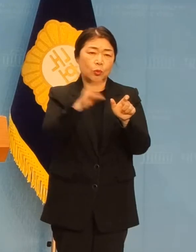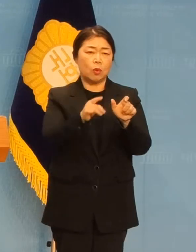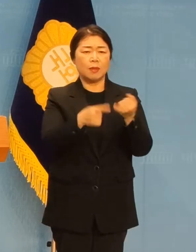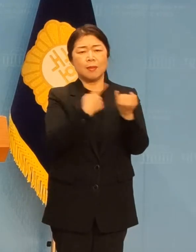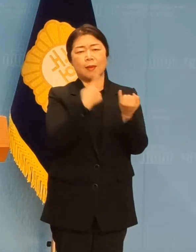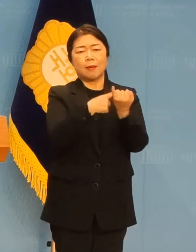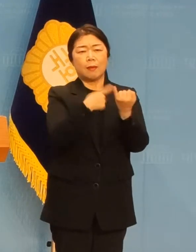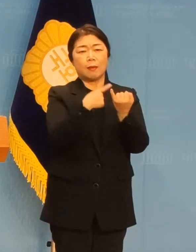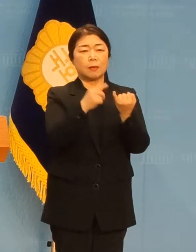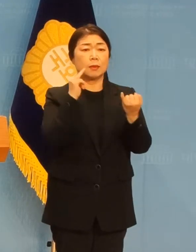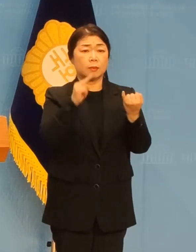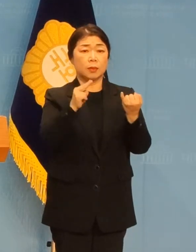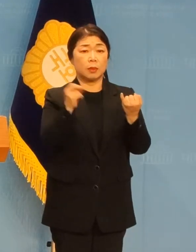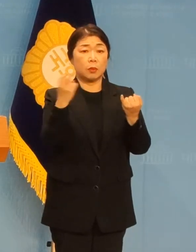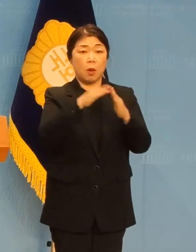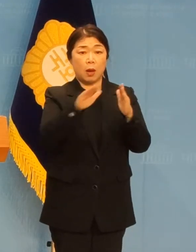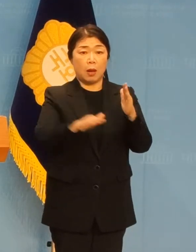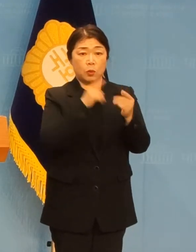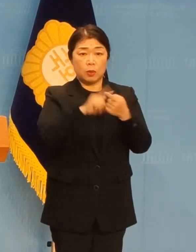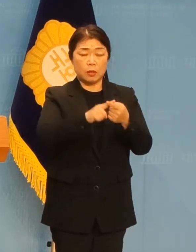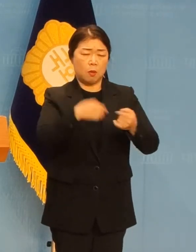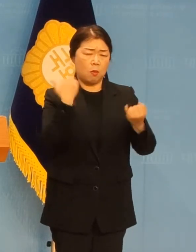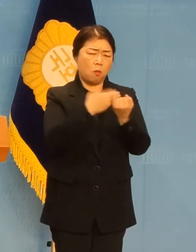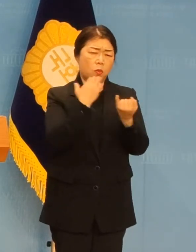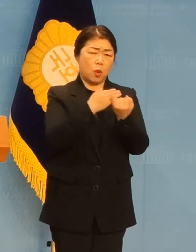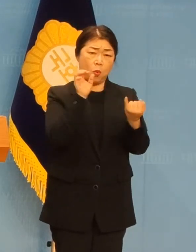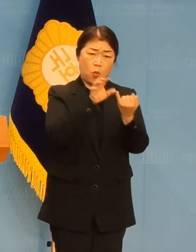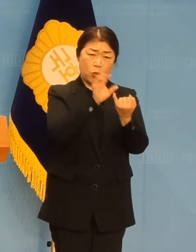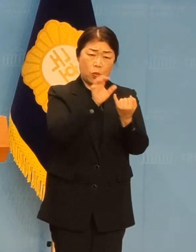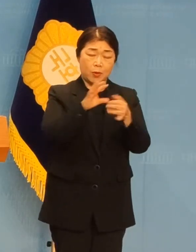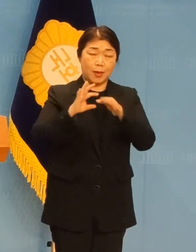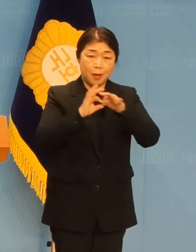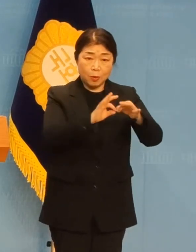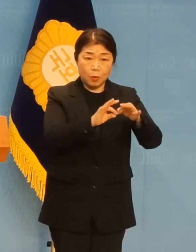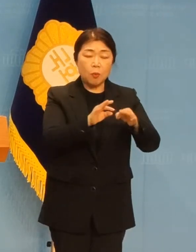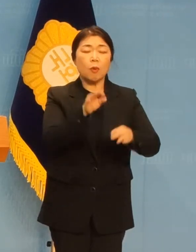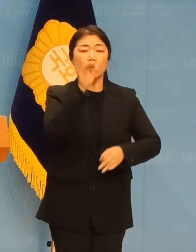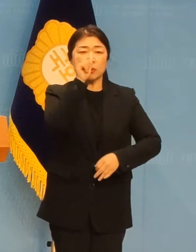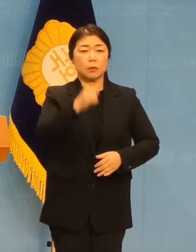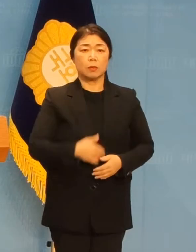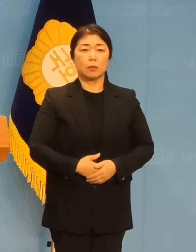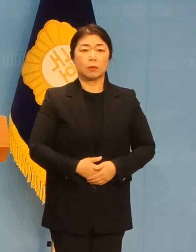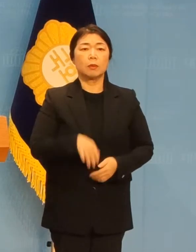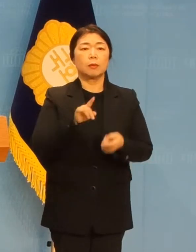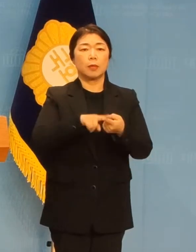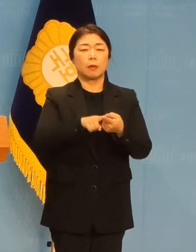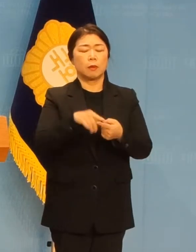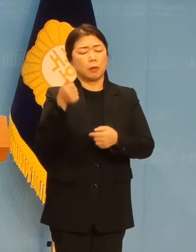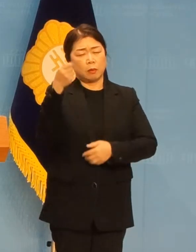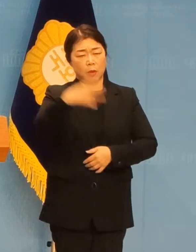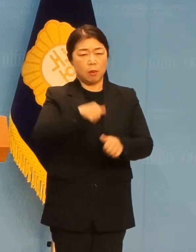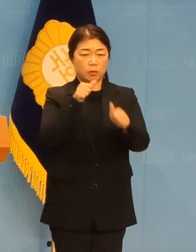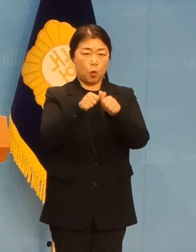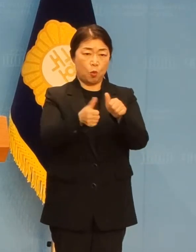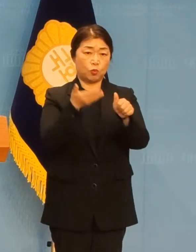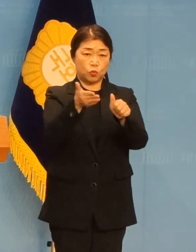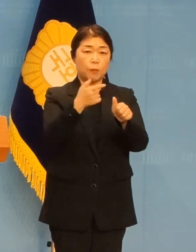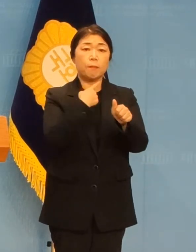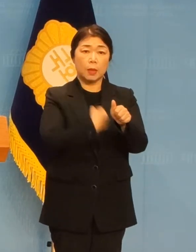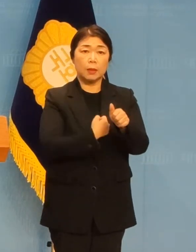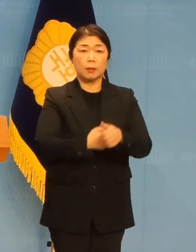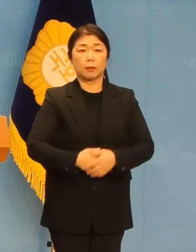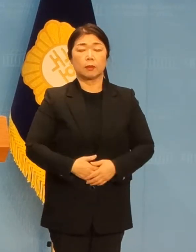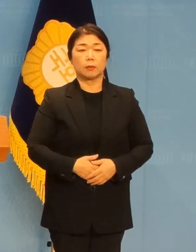인신공격, 가족에 대한 공격까지 일삼는 자들이 있습니다. 이에 대해서 제가 몇 번 여러 번